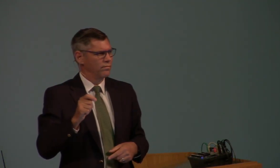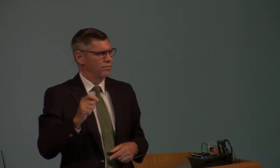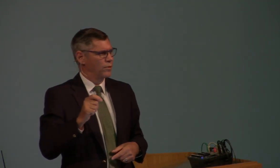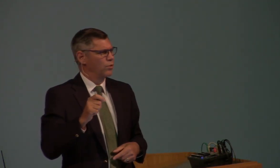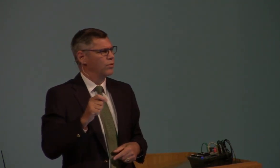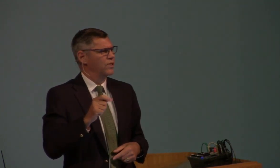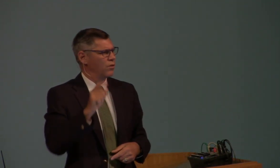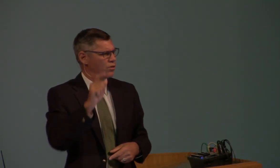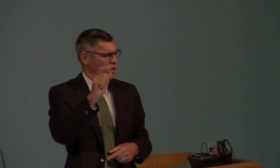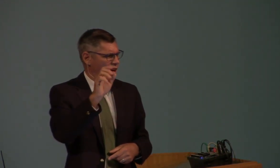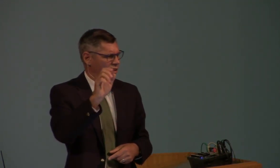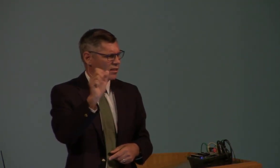sê ons status?